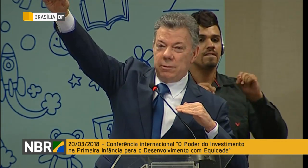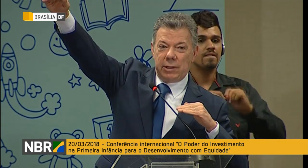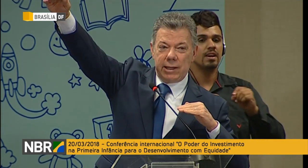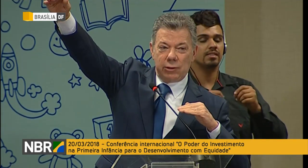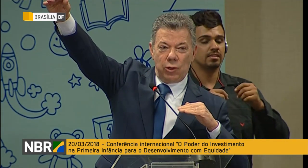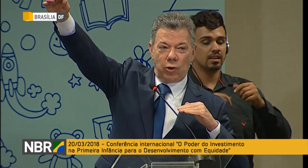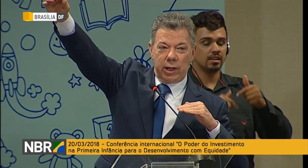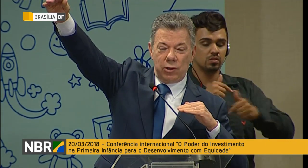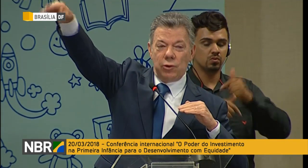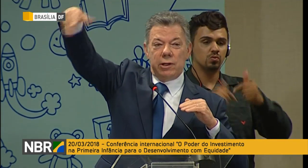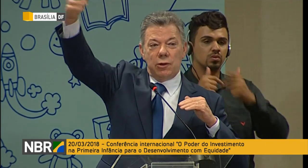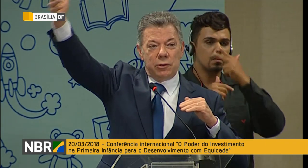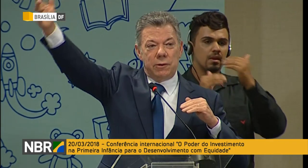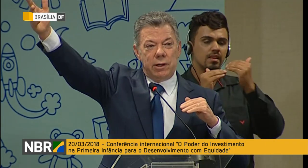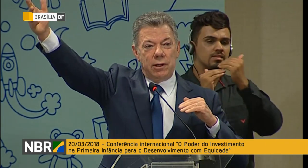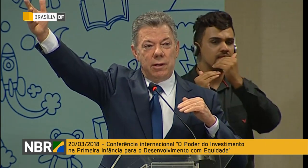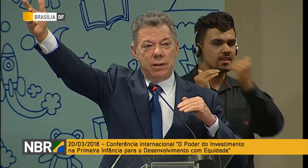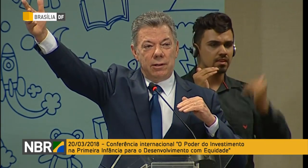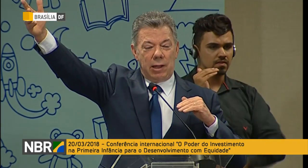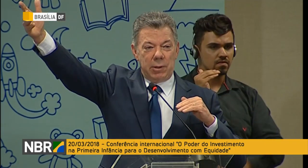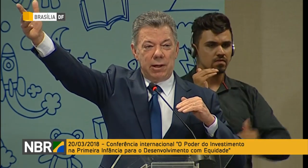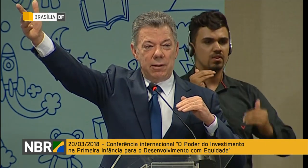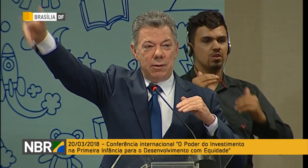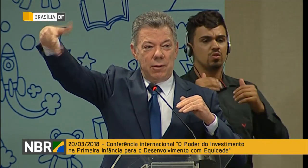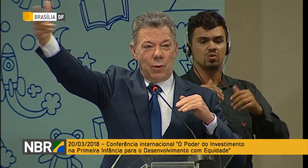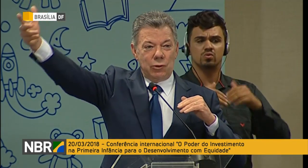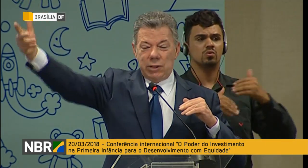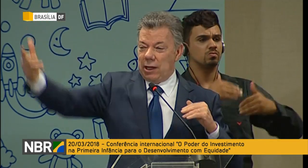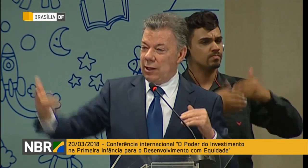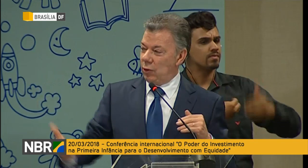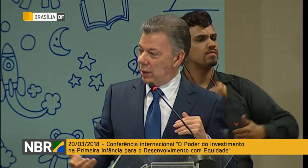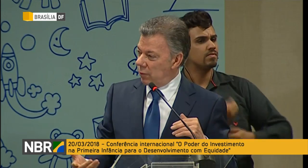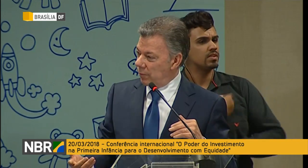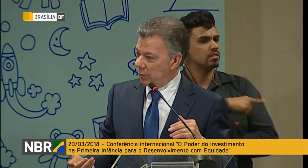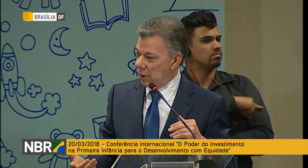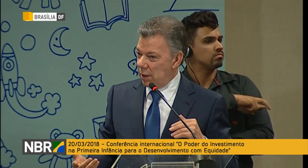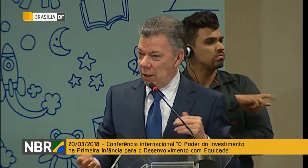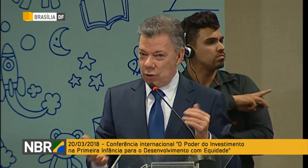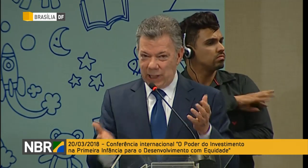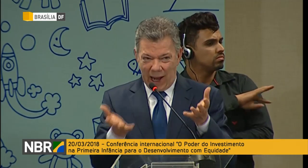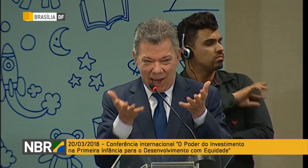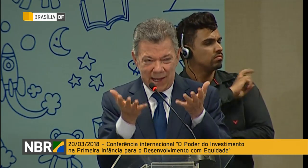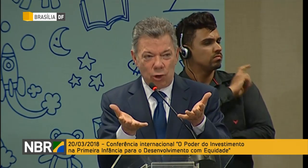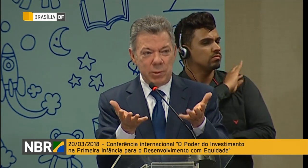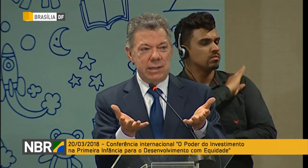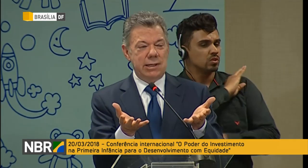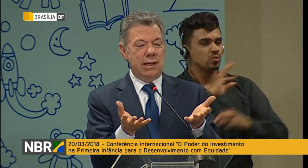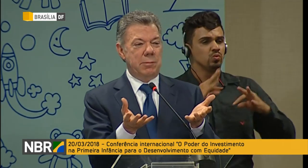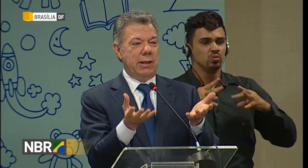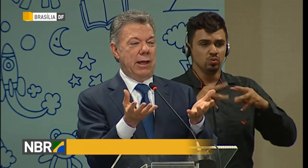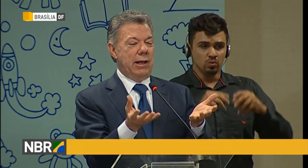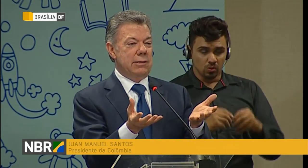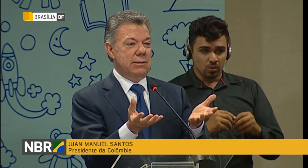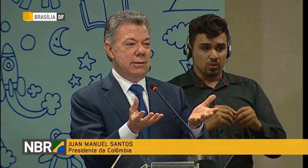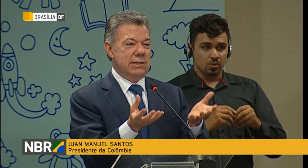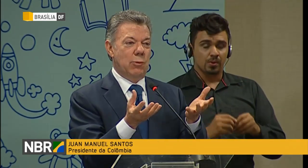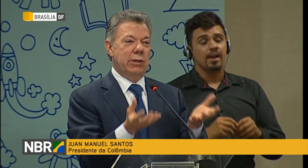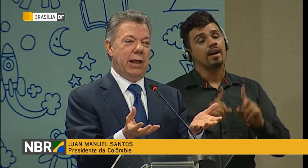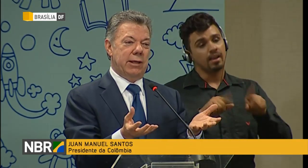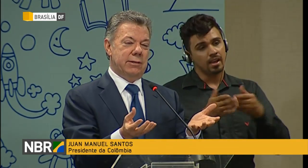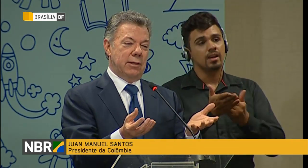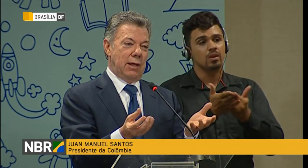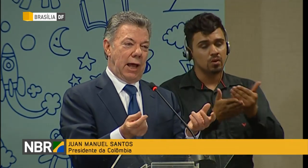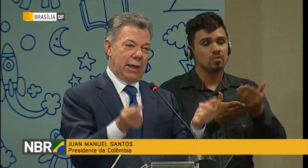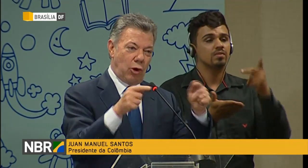condições inferiores durante todo o seu trajeto do colégio, inclusive também quando ela sai do colégio. Então aí sim começam